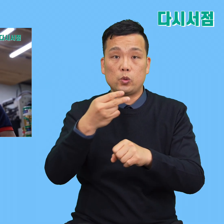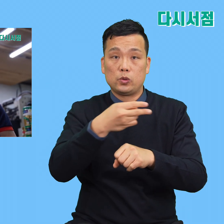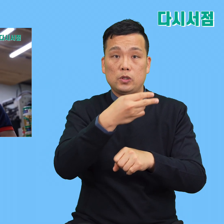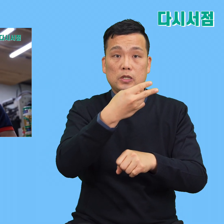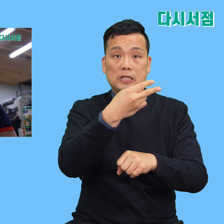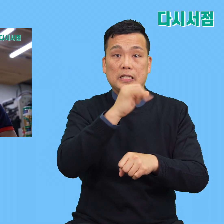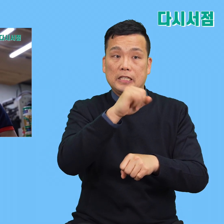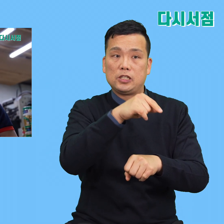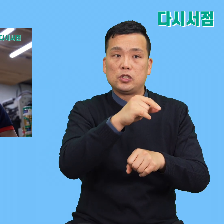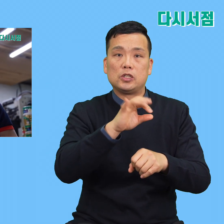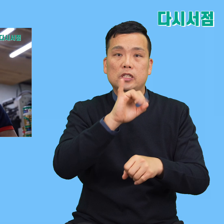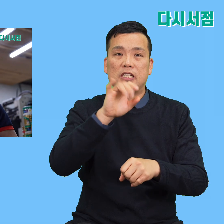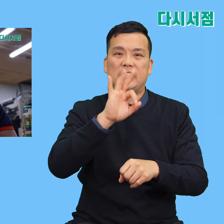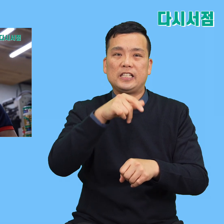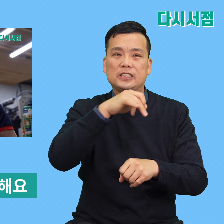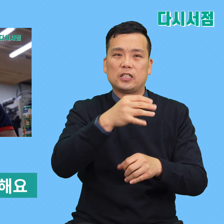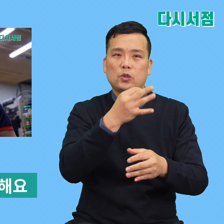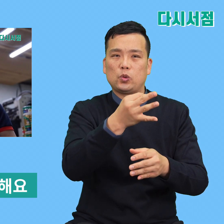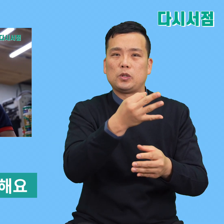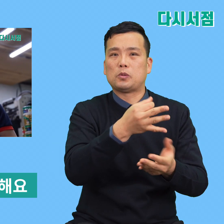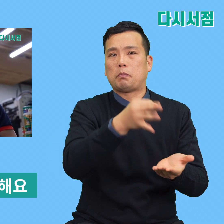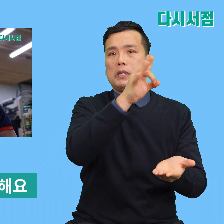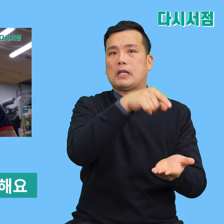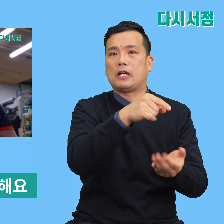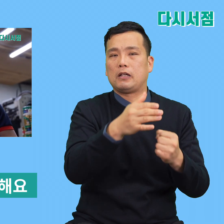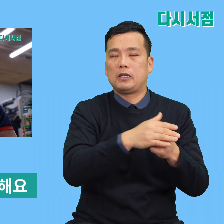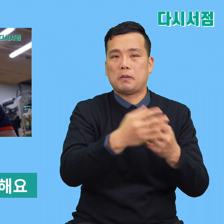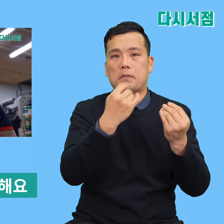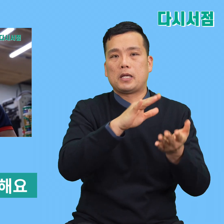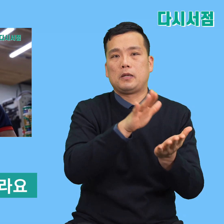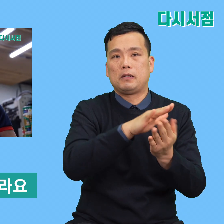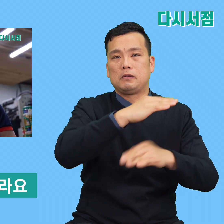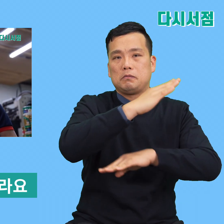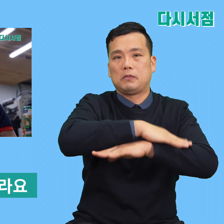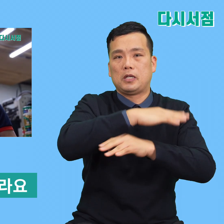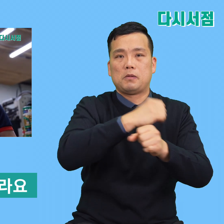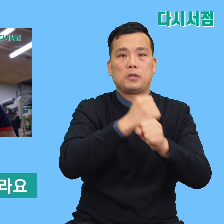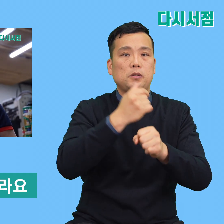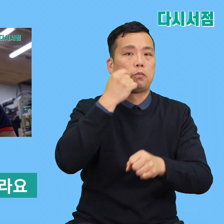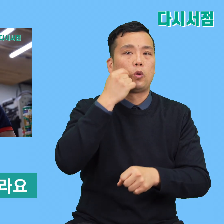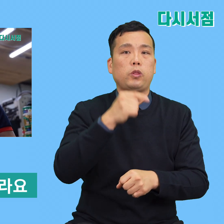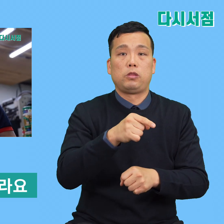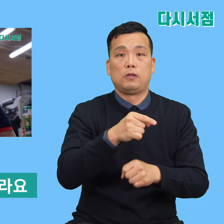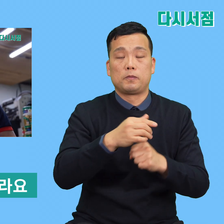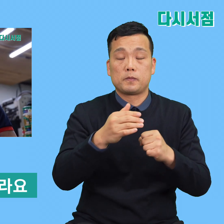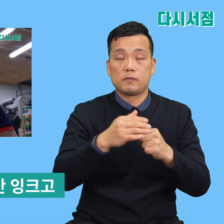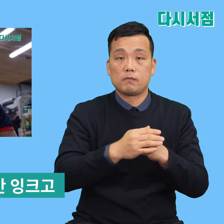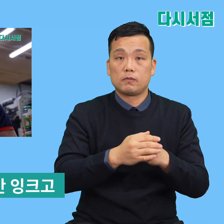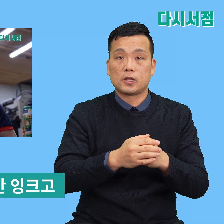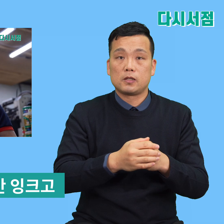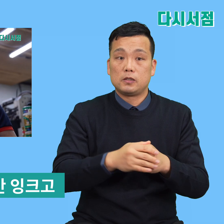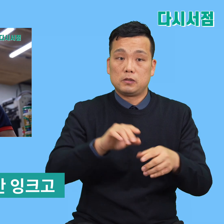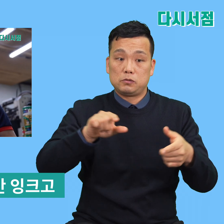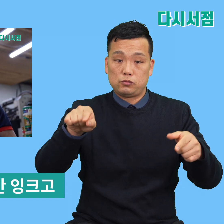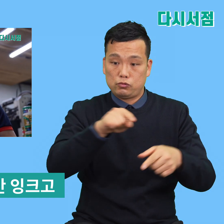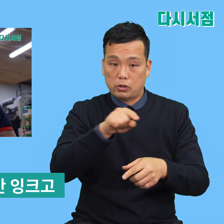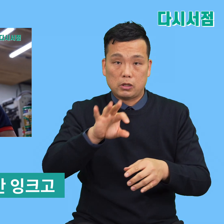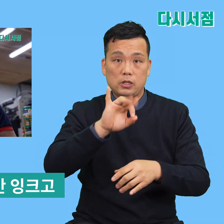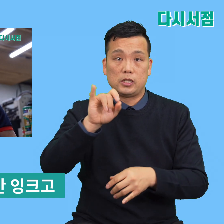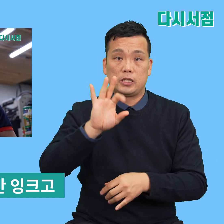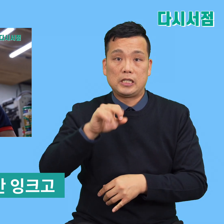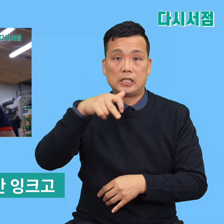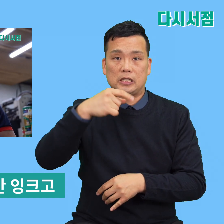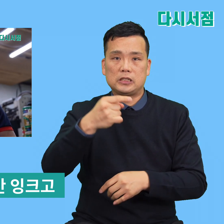디지털은 잉크 값이 비싸요. 그래서 많이 찍지를 못해요, 그거는. 그러니까 그거는 잉크 자체가 틀려. 우리는 그냥